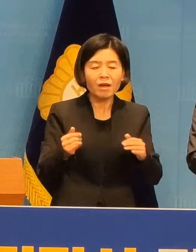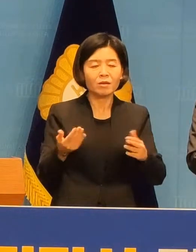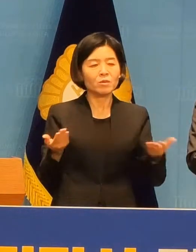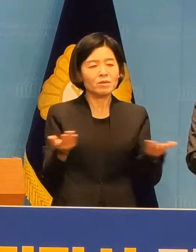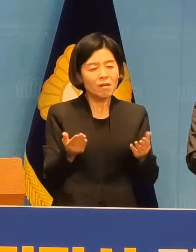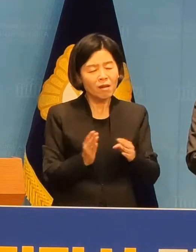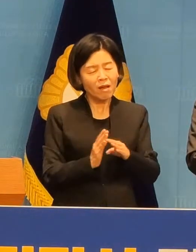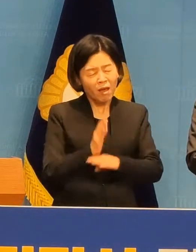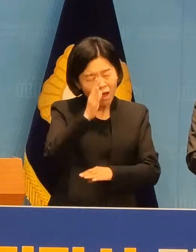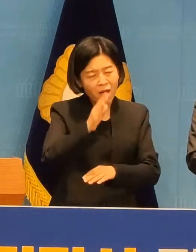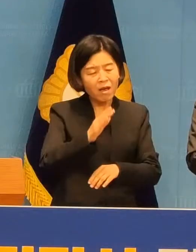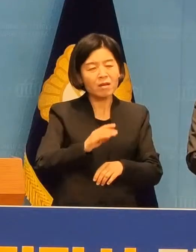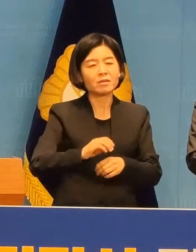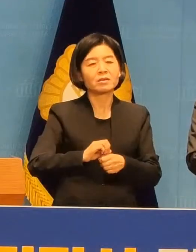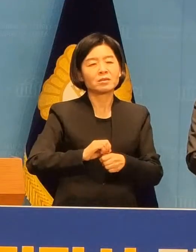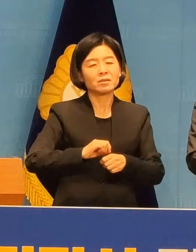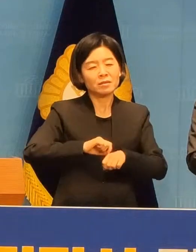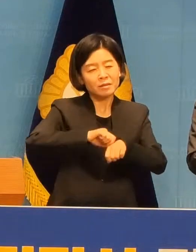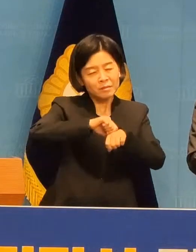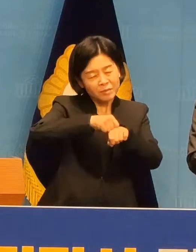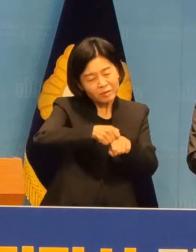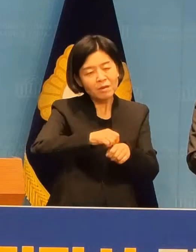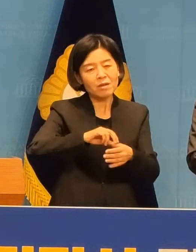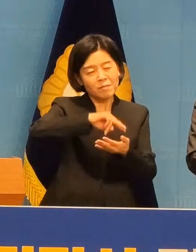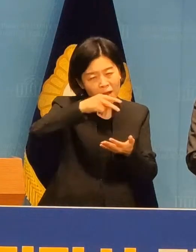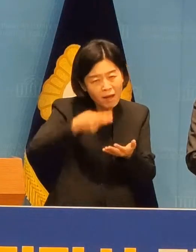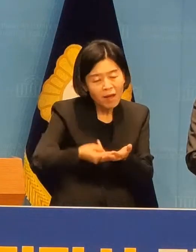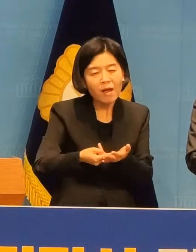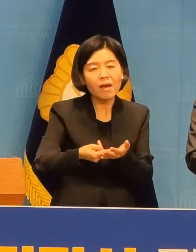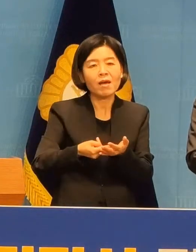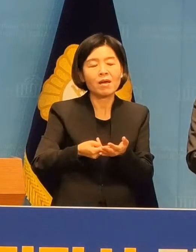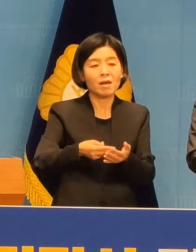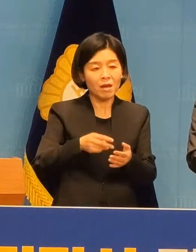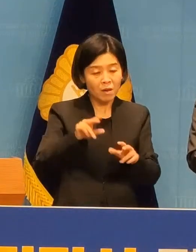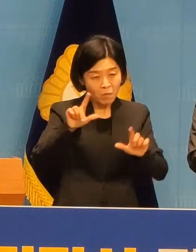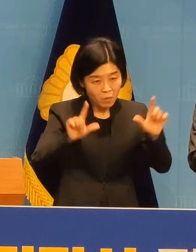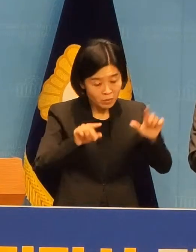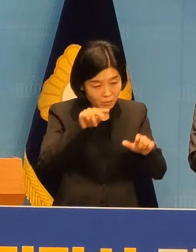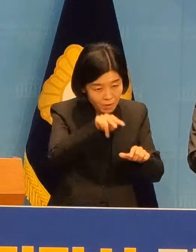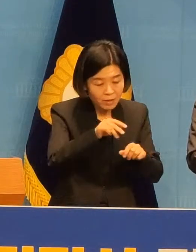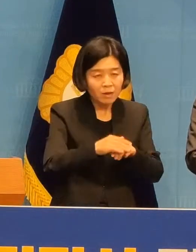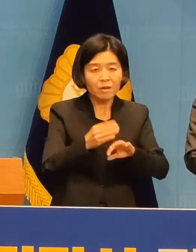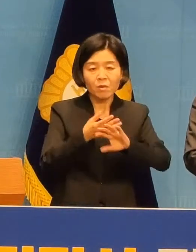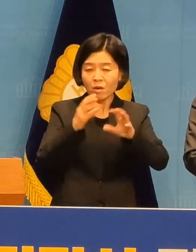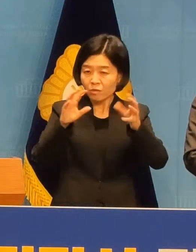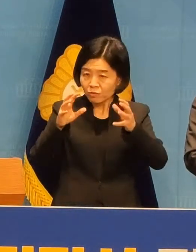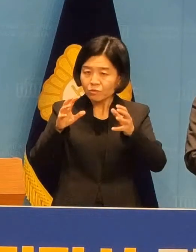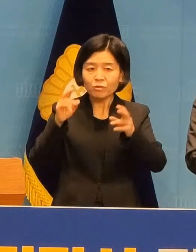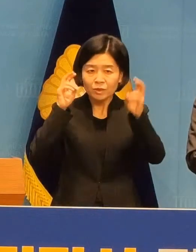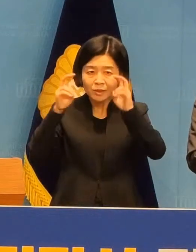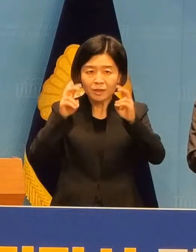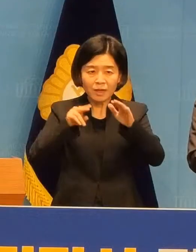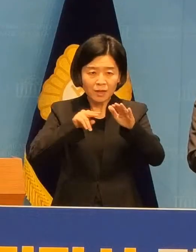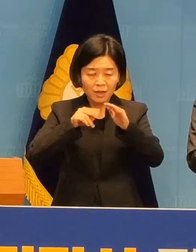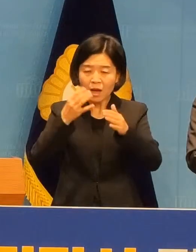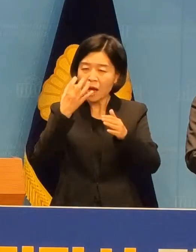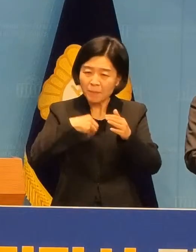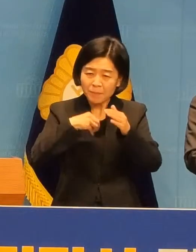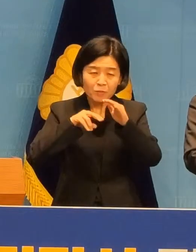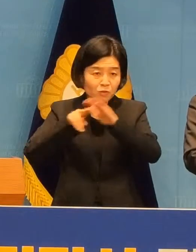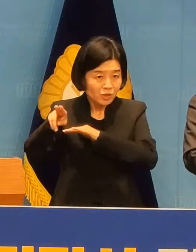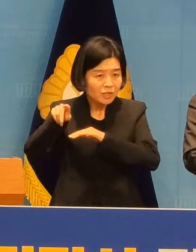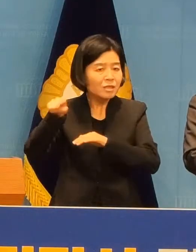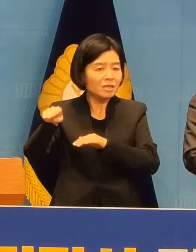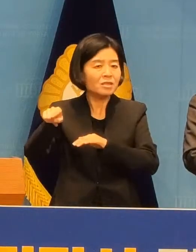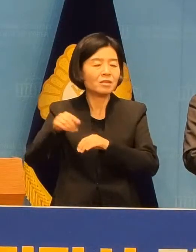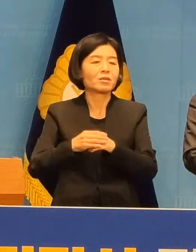쓰러지는 택배 노동자의 신음 앞에서, 외투기업 문제와 학교급식 노동자들의